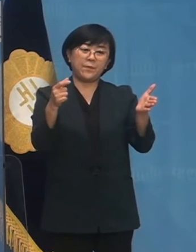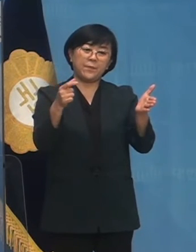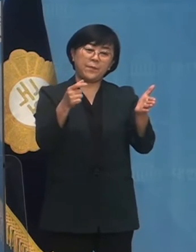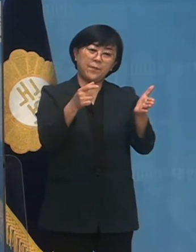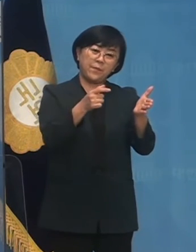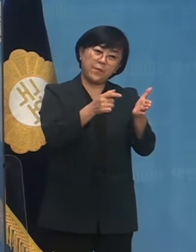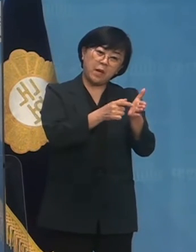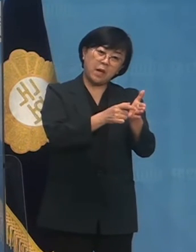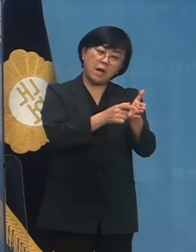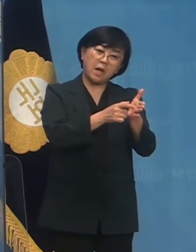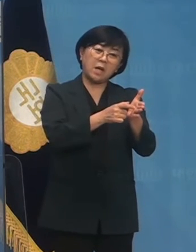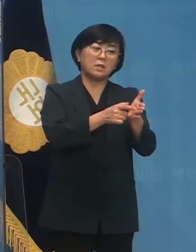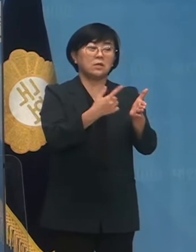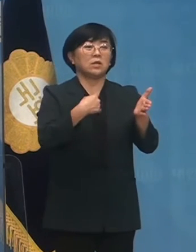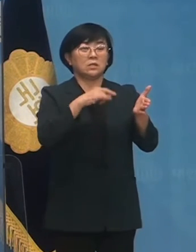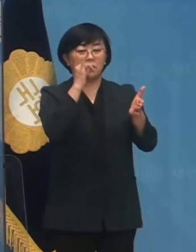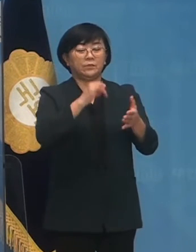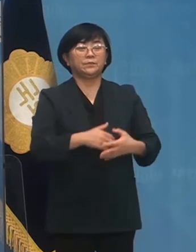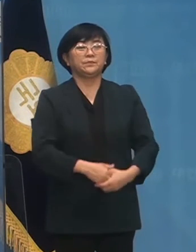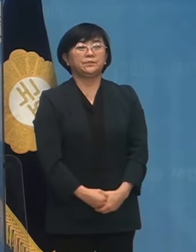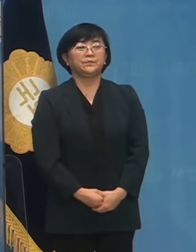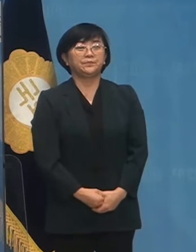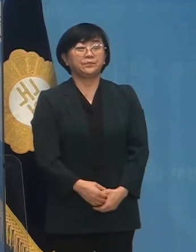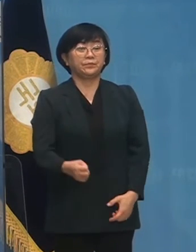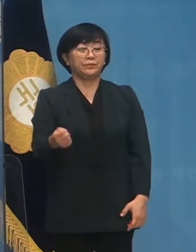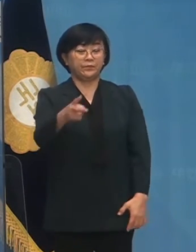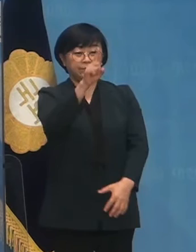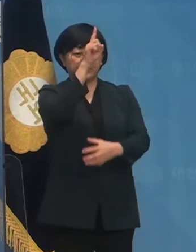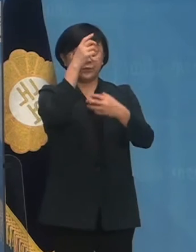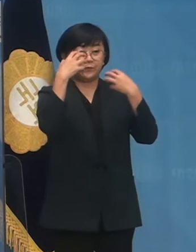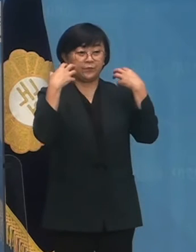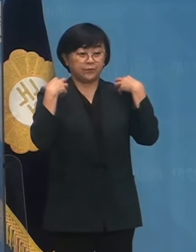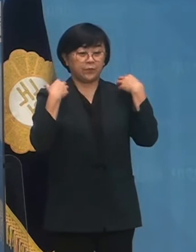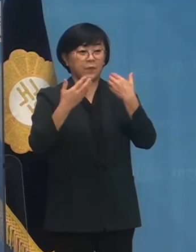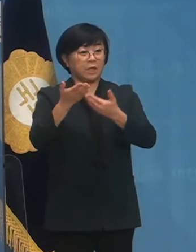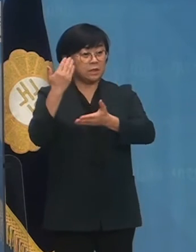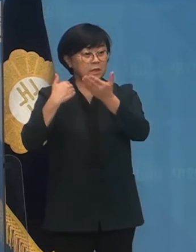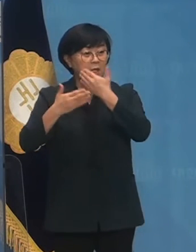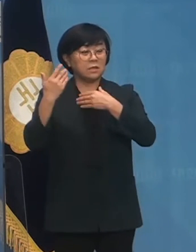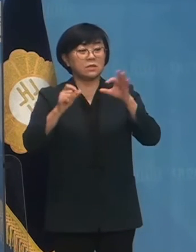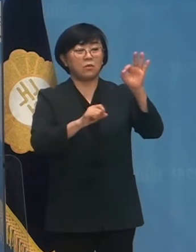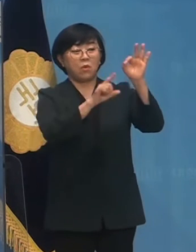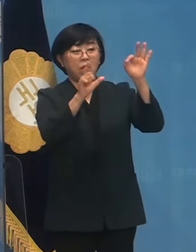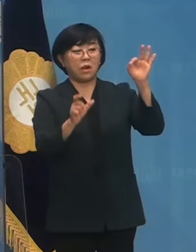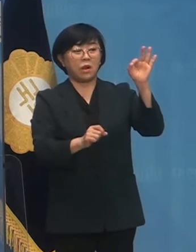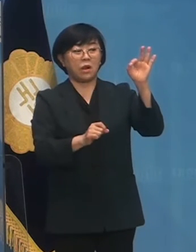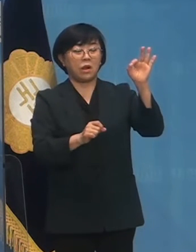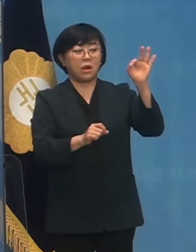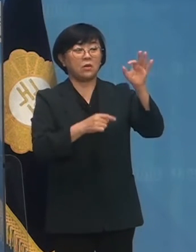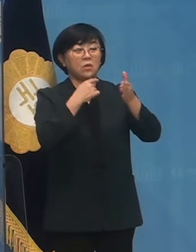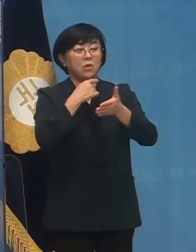기재한 사실이 있습니다. 또 정부는 지난 10월